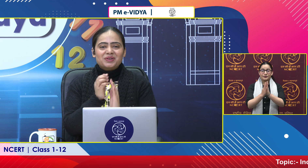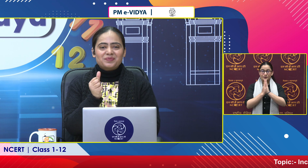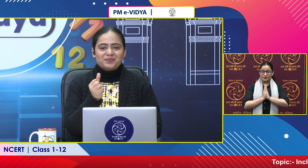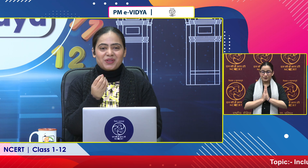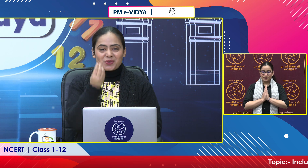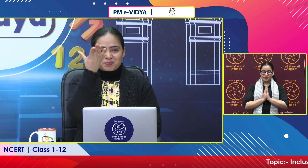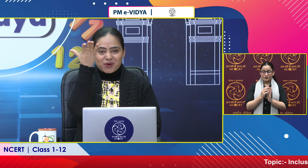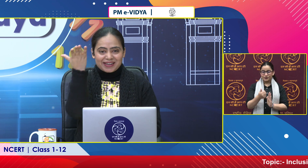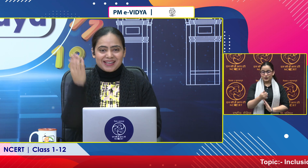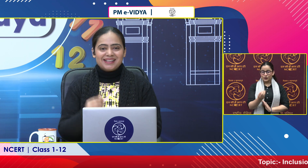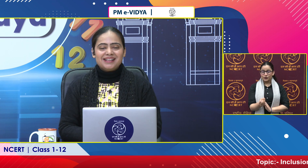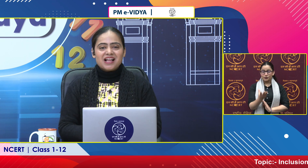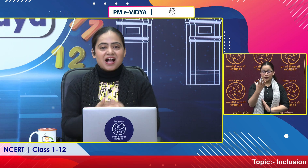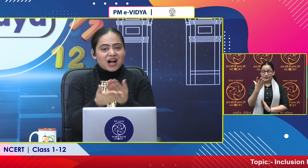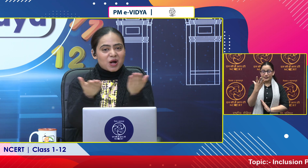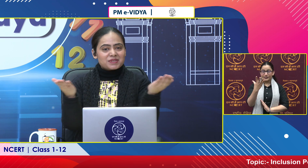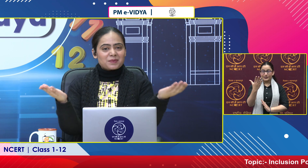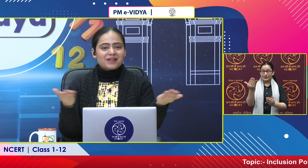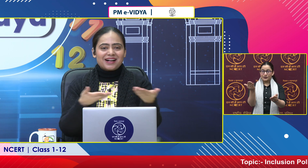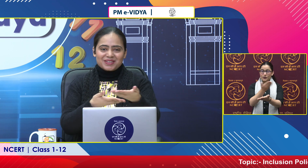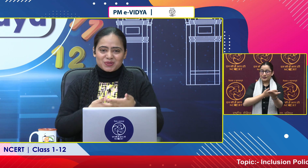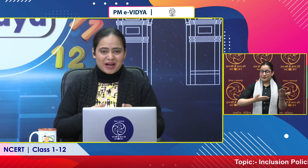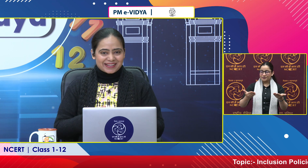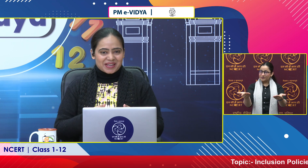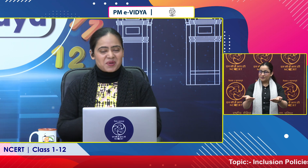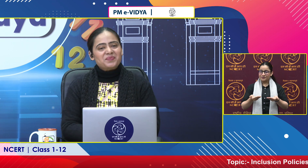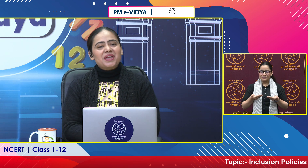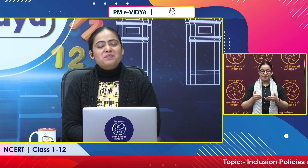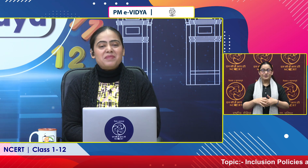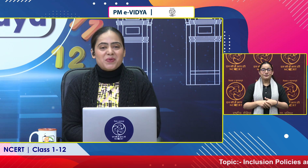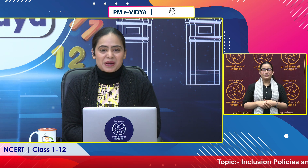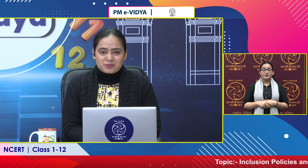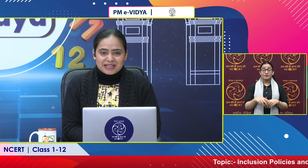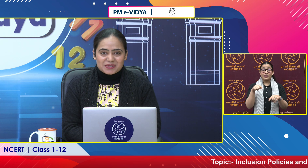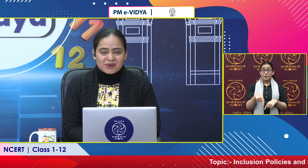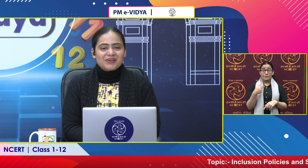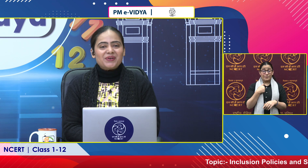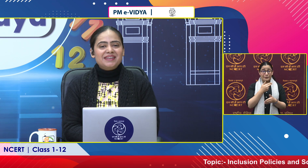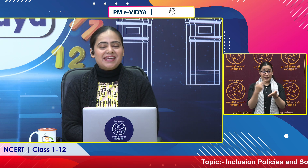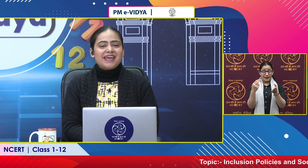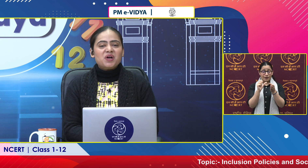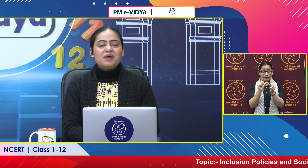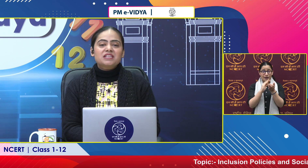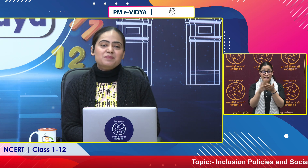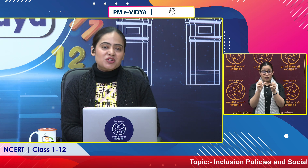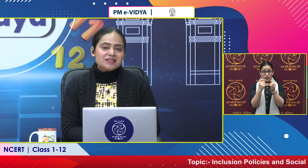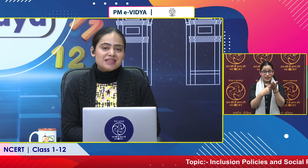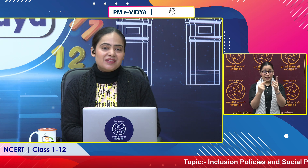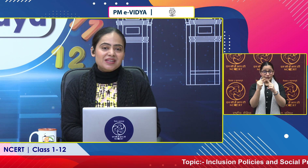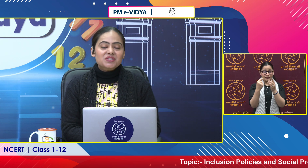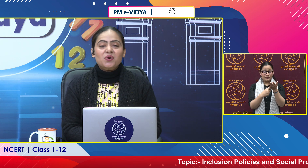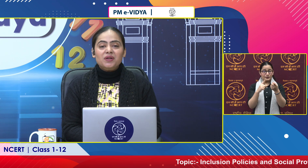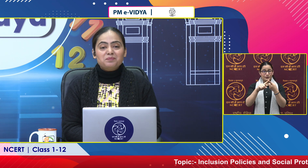नमस्कार, गुड मॉर्निंग। आप सबका स्वागत है। मैं हूं हरप्रीत कौर और ये है हमारी